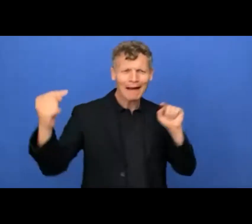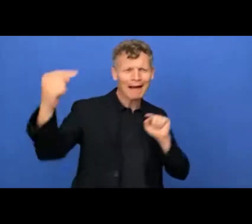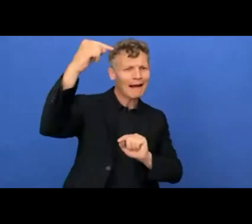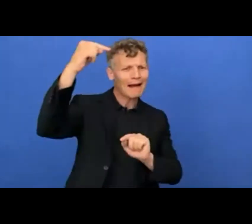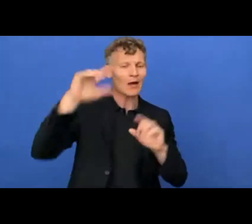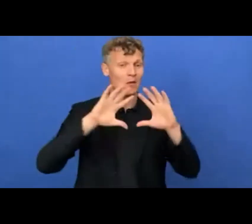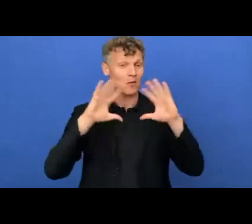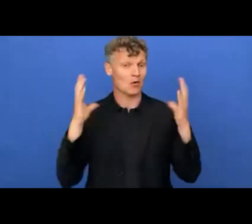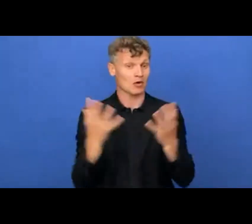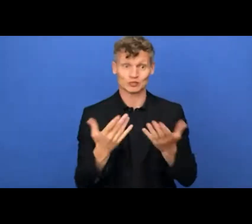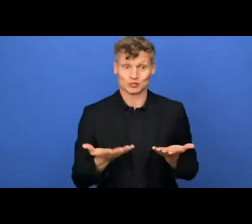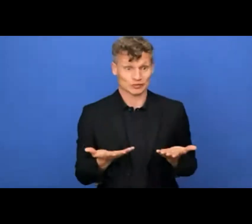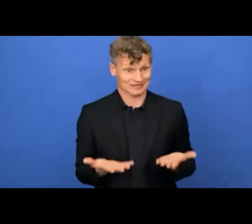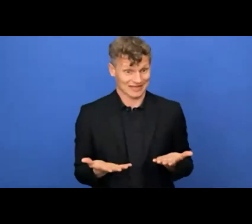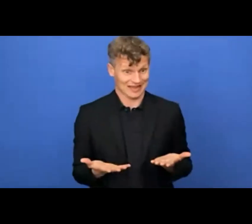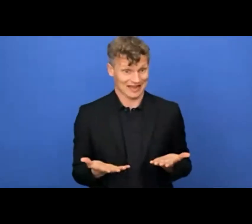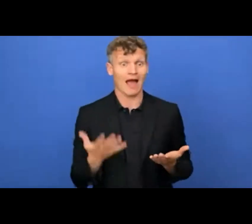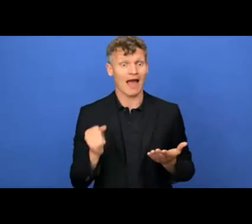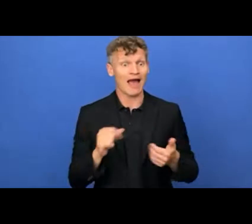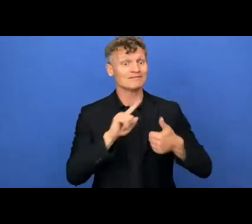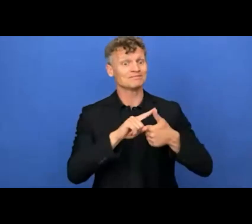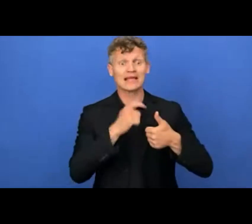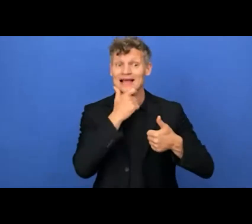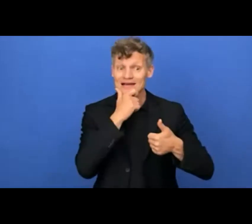de nos auditeurs. Alors, cette